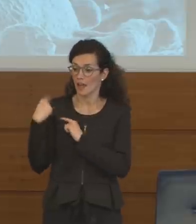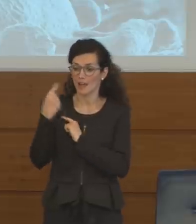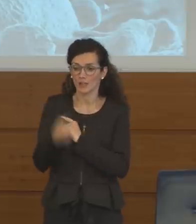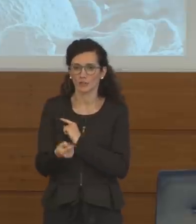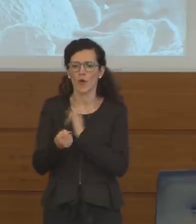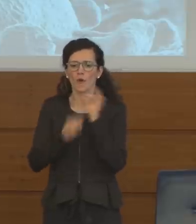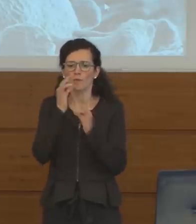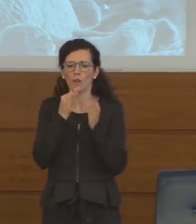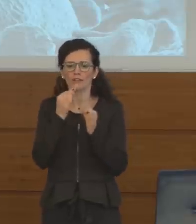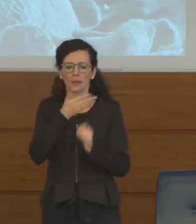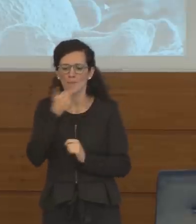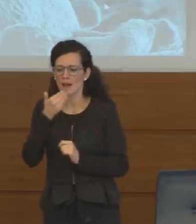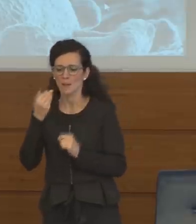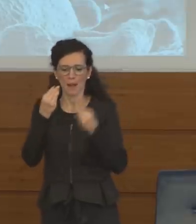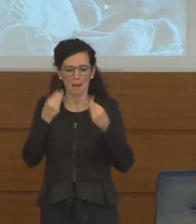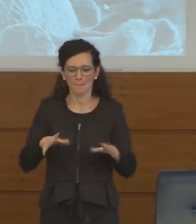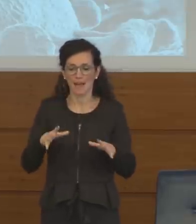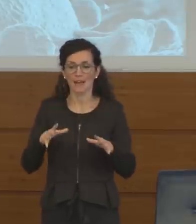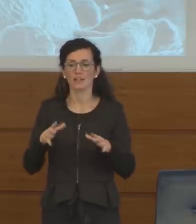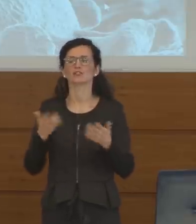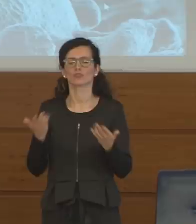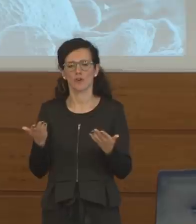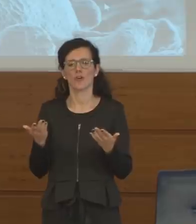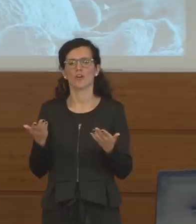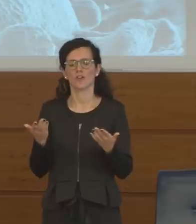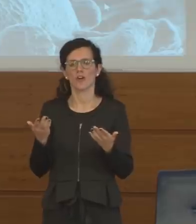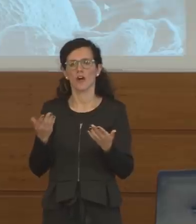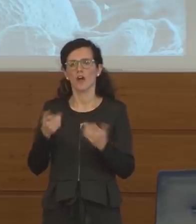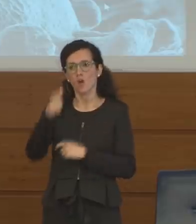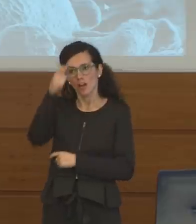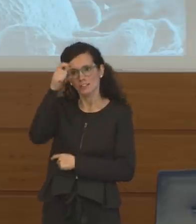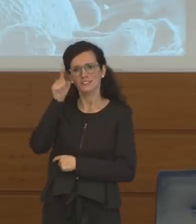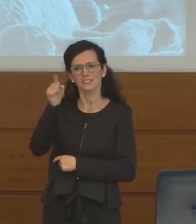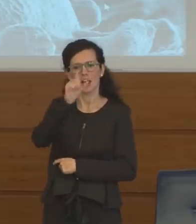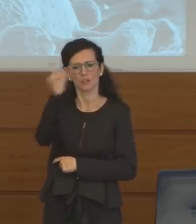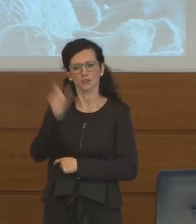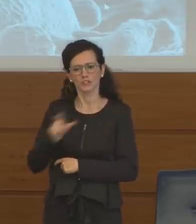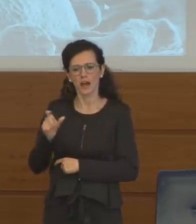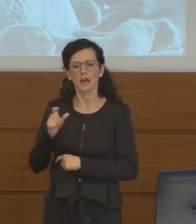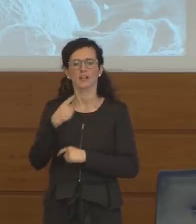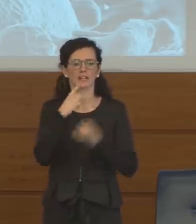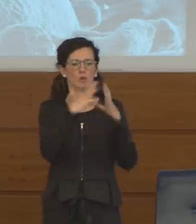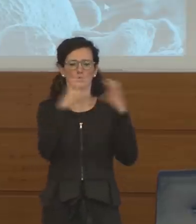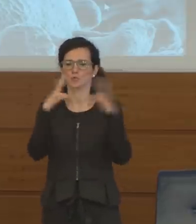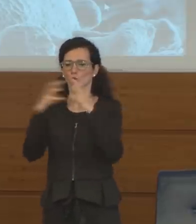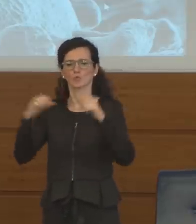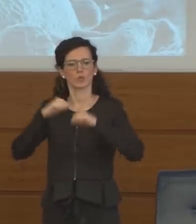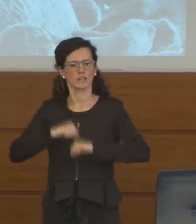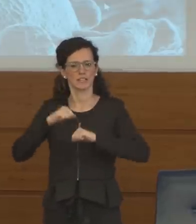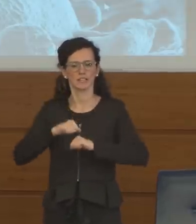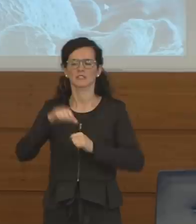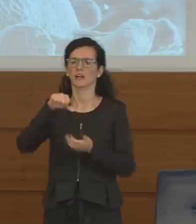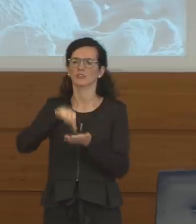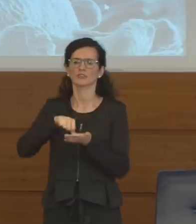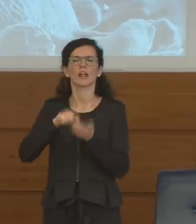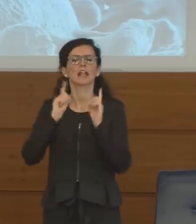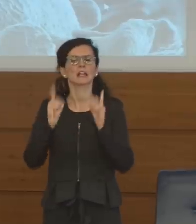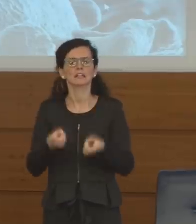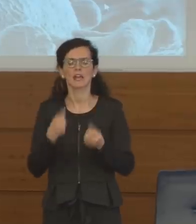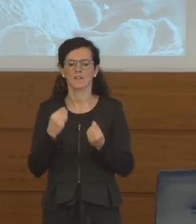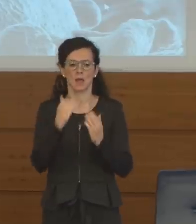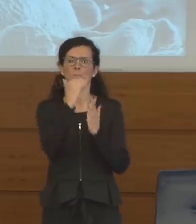perso nel fatto che la Costituzione attribuisce allo Stato e quindi alle strutture sanitarie centrali soltanto tre compiti, quelli